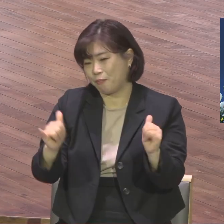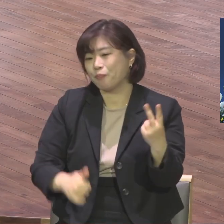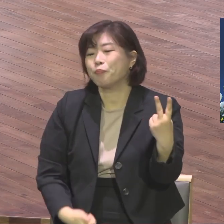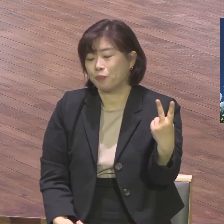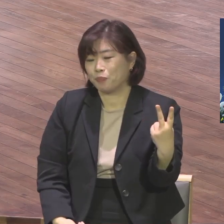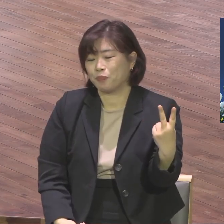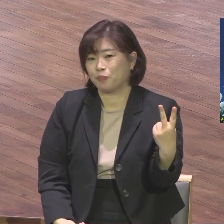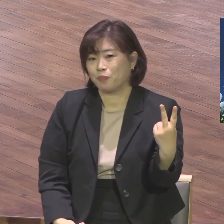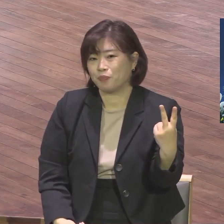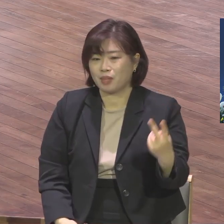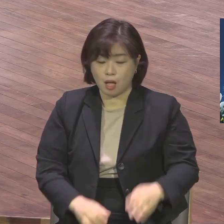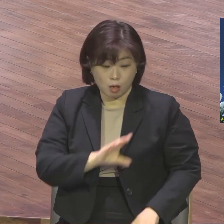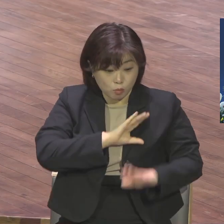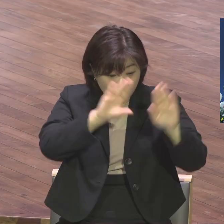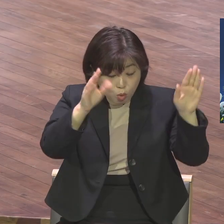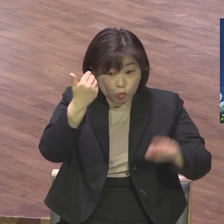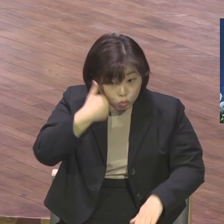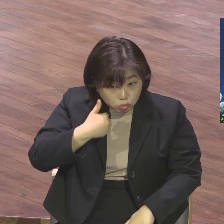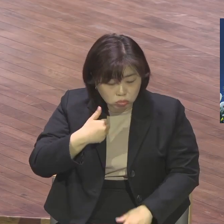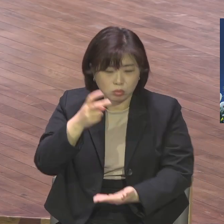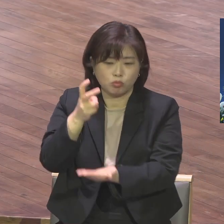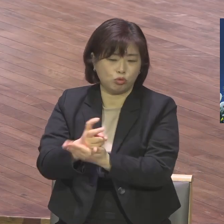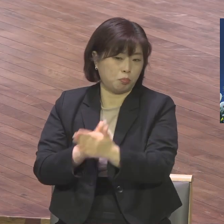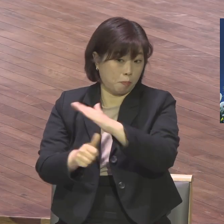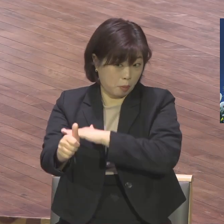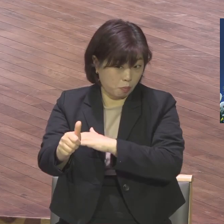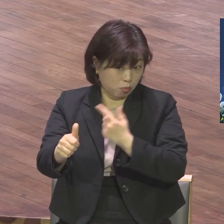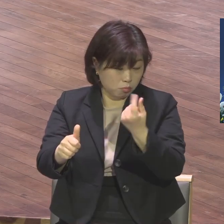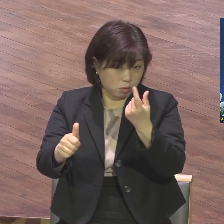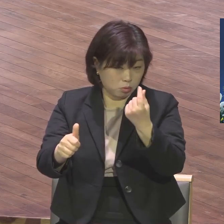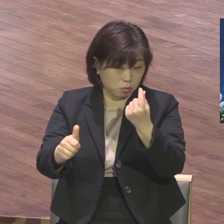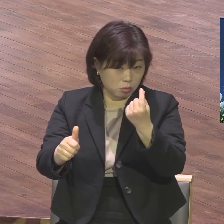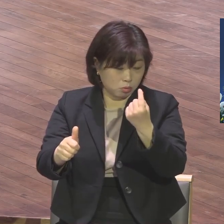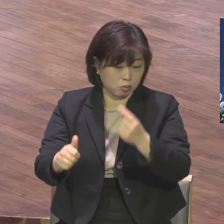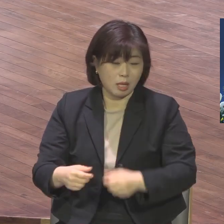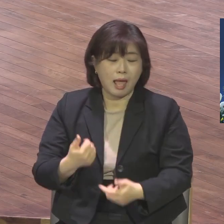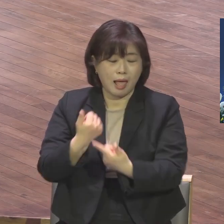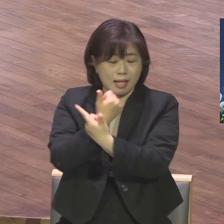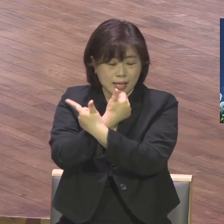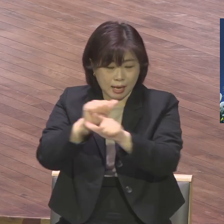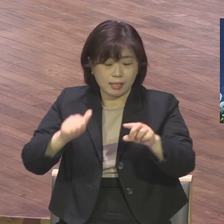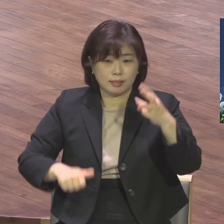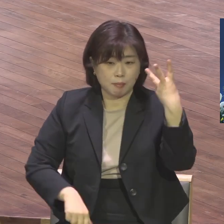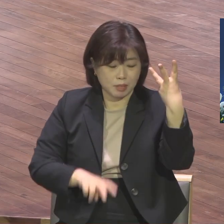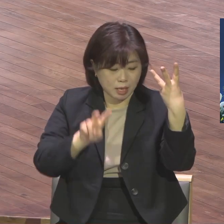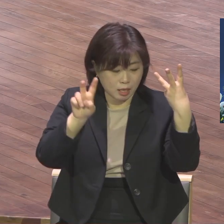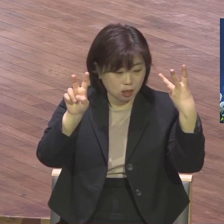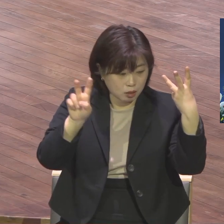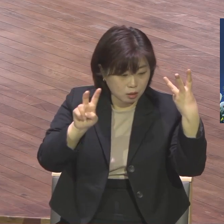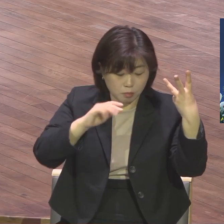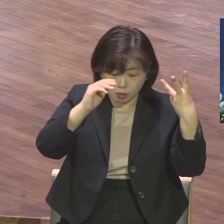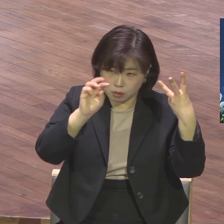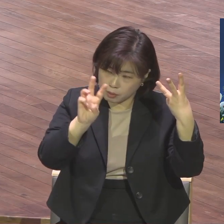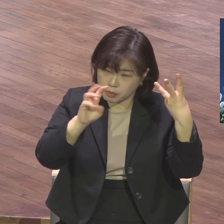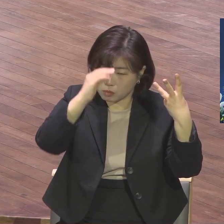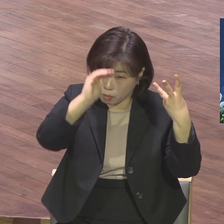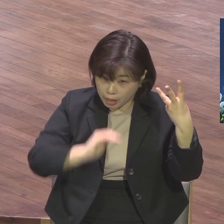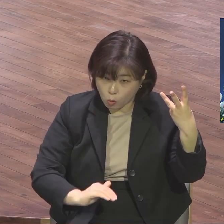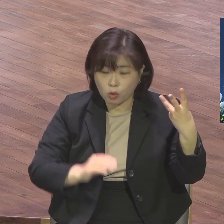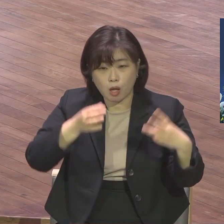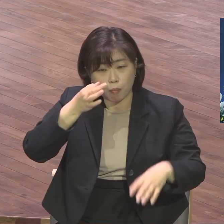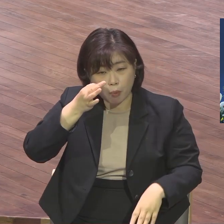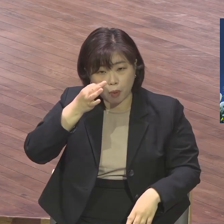율법을 대표한 인물이잖아요. 그런데 갈라디아 3장 24절에 보면 율법은